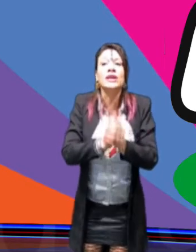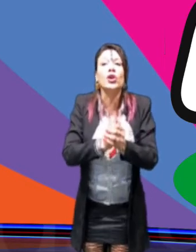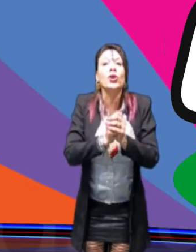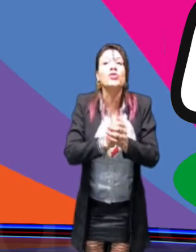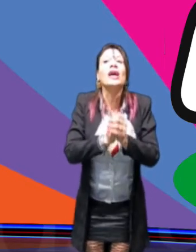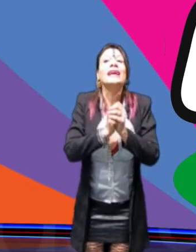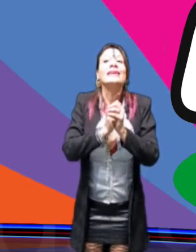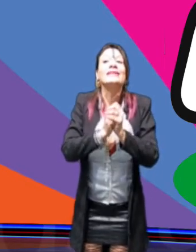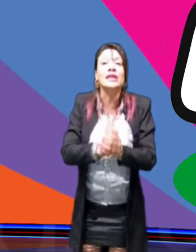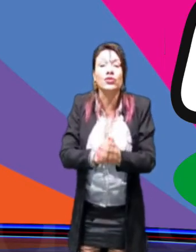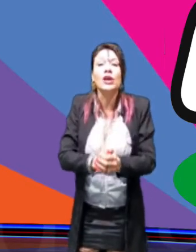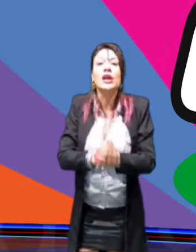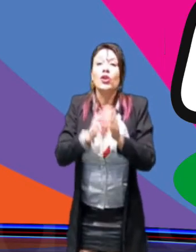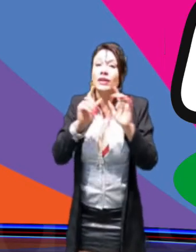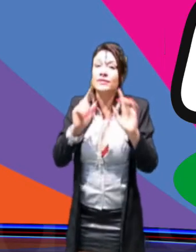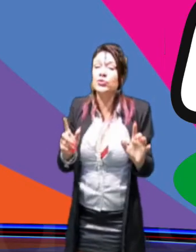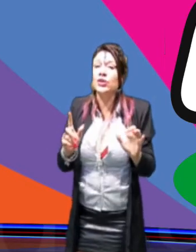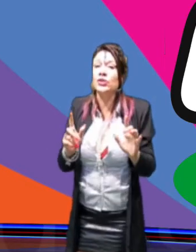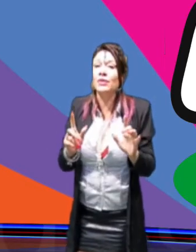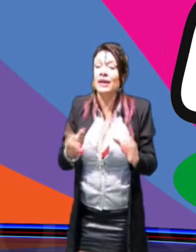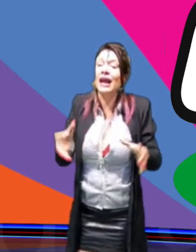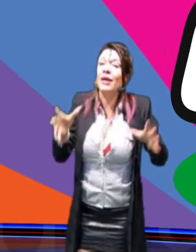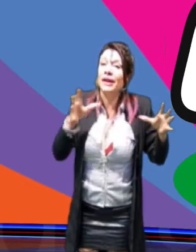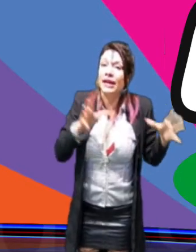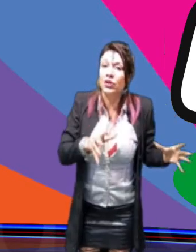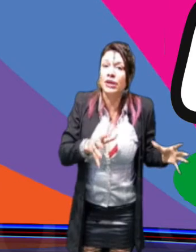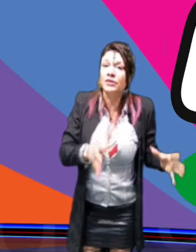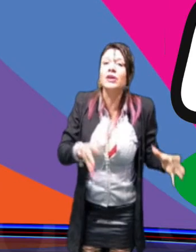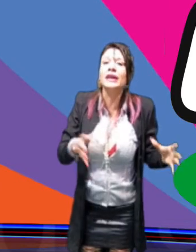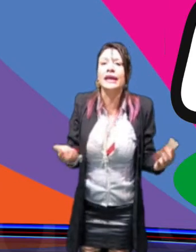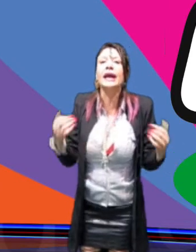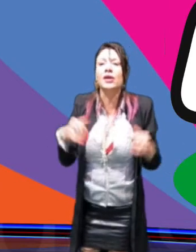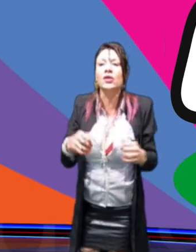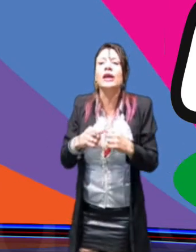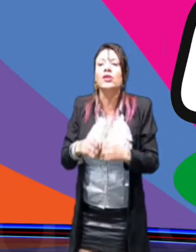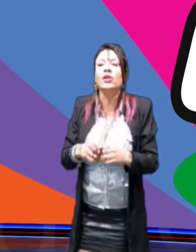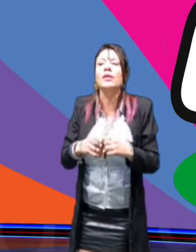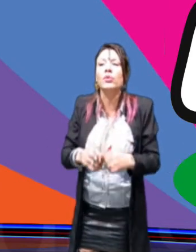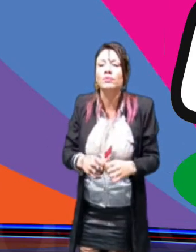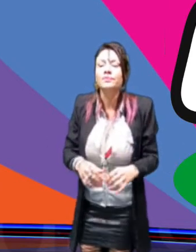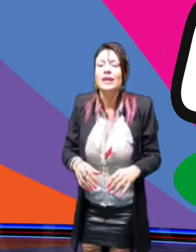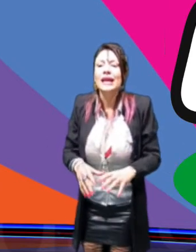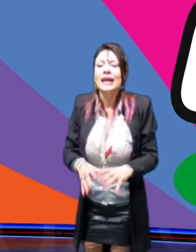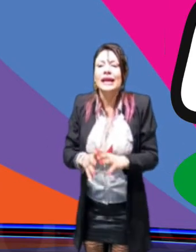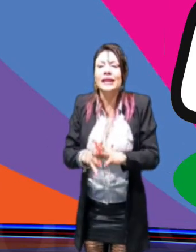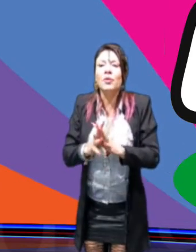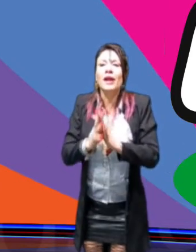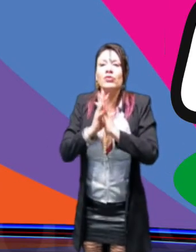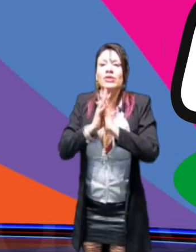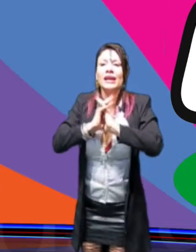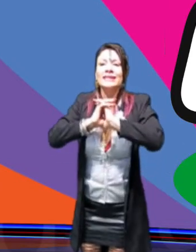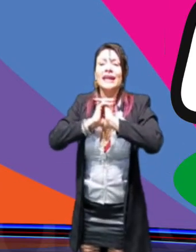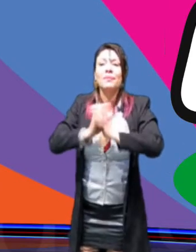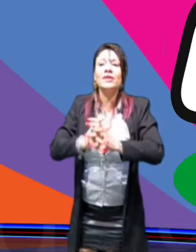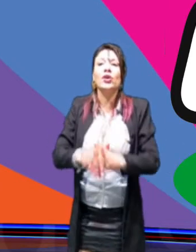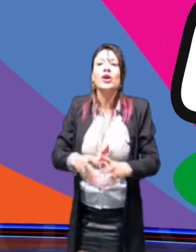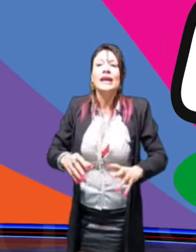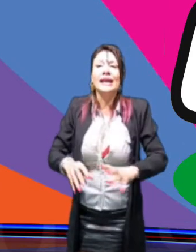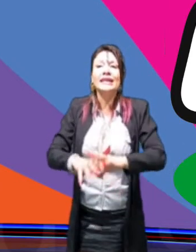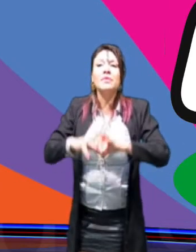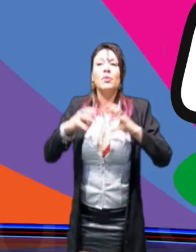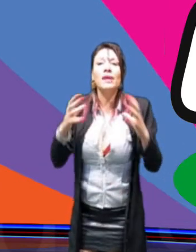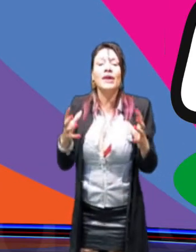los bonos argentinos. Lo que sí sucedió también aparejado con esto es que ha caído el dólar blue. ¿Qué tenemos para contarles al respecto? Que